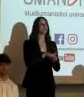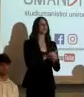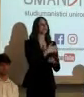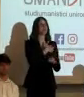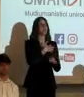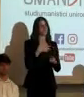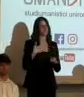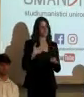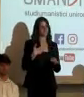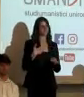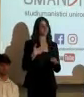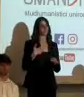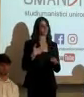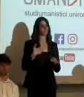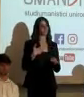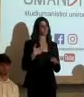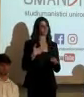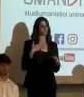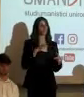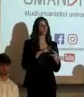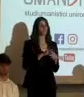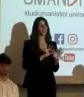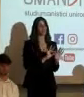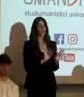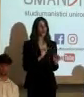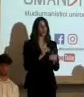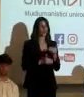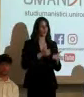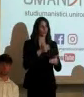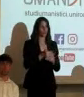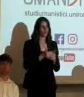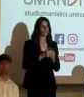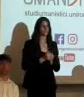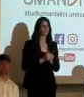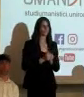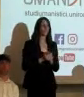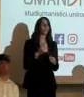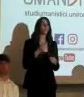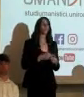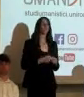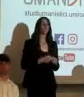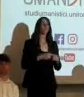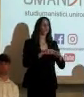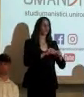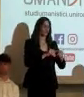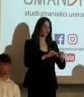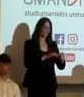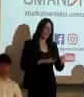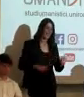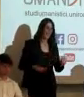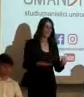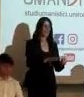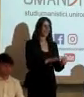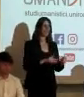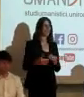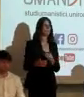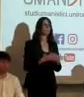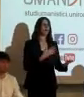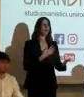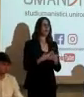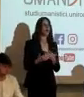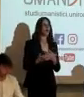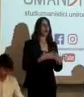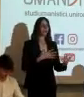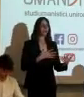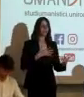di alcuni progetti e di alcuni processi. E poi sporcarsi con la terra anche camminando,